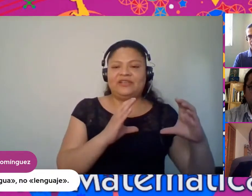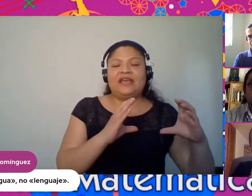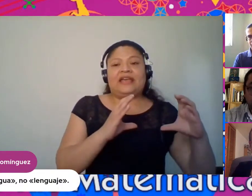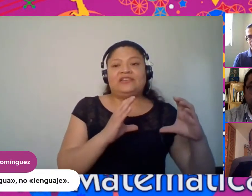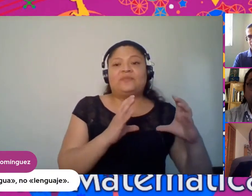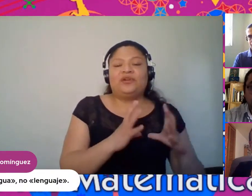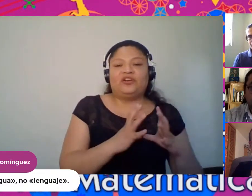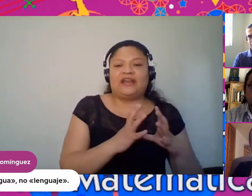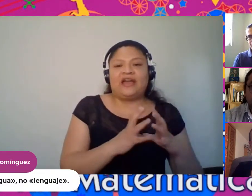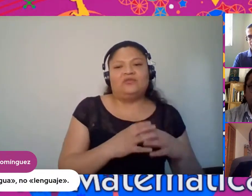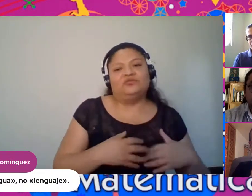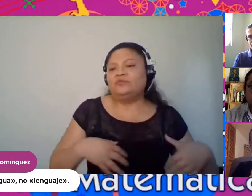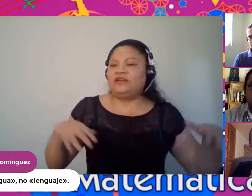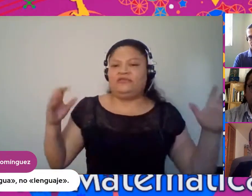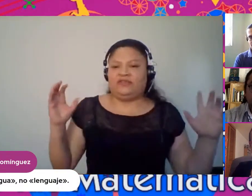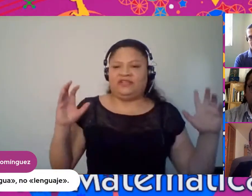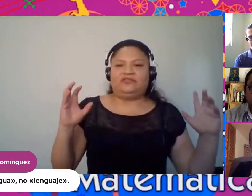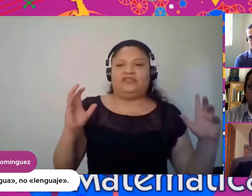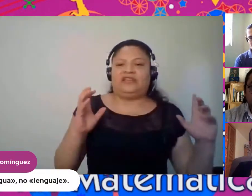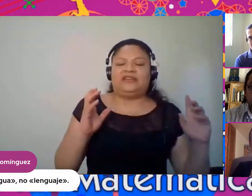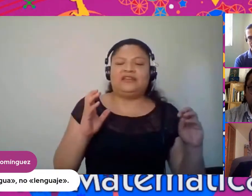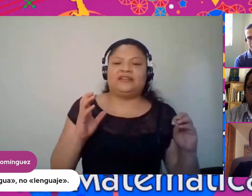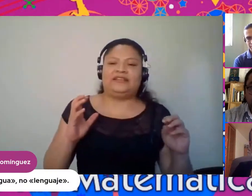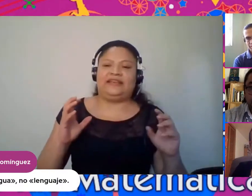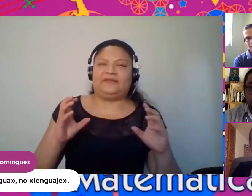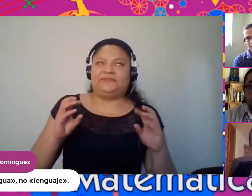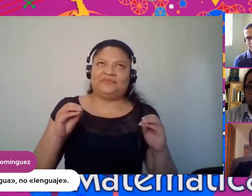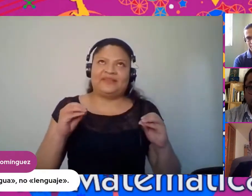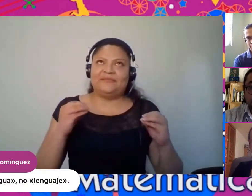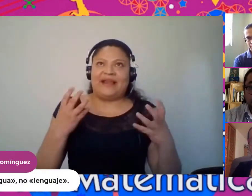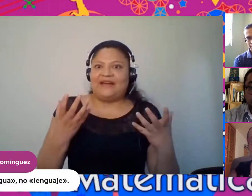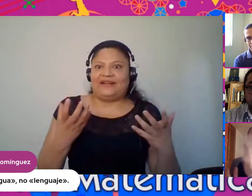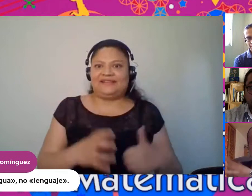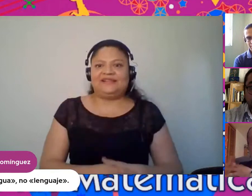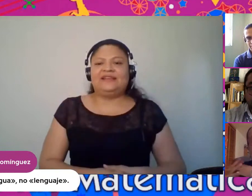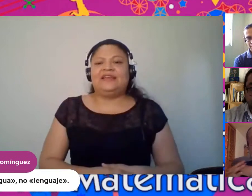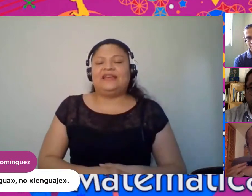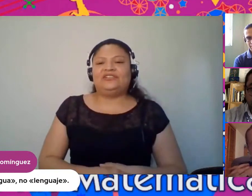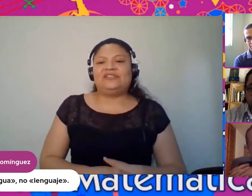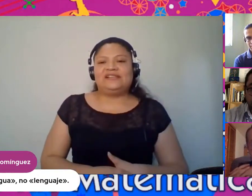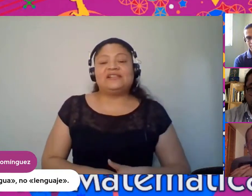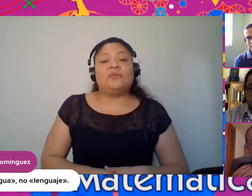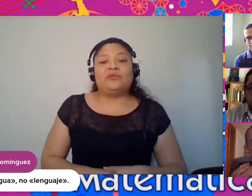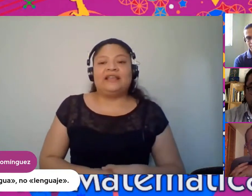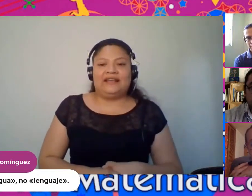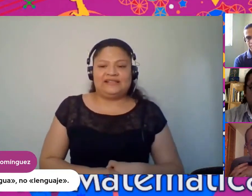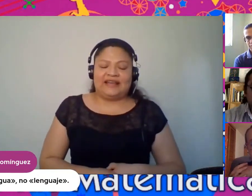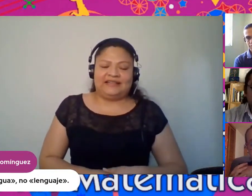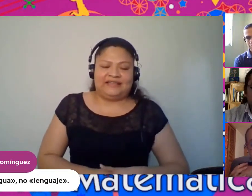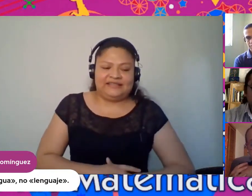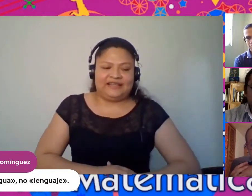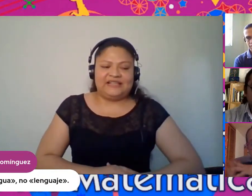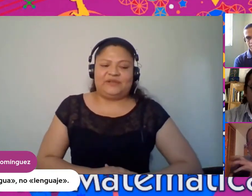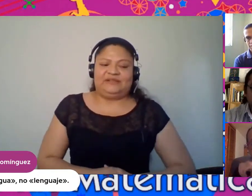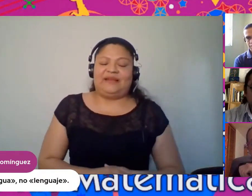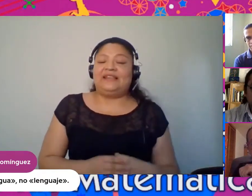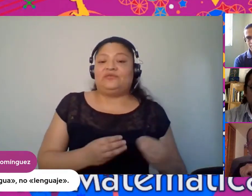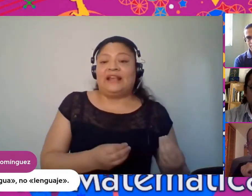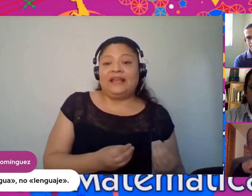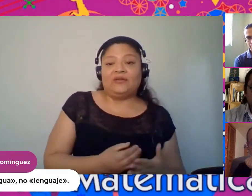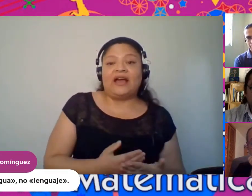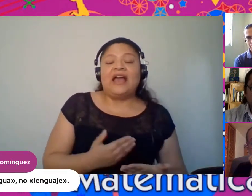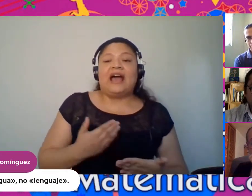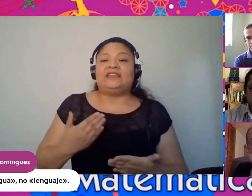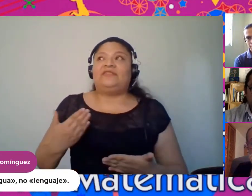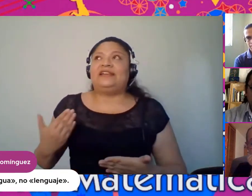signos, y yo puedo crear un número infinito de palabras. Entonces es como una de las características principales